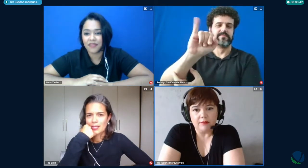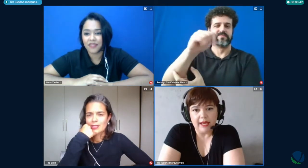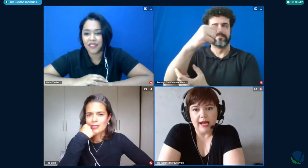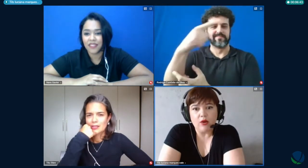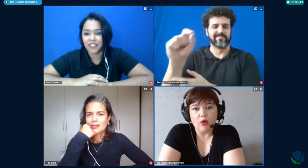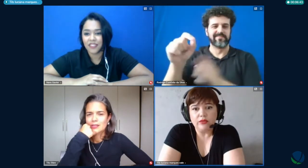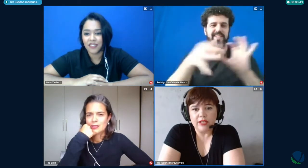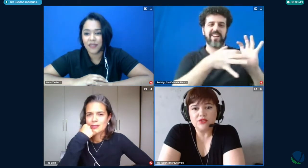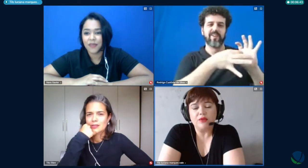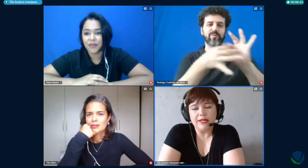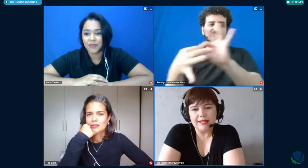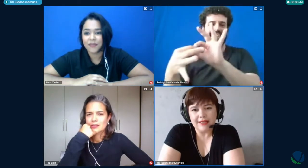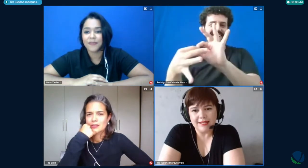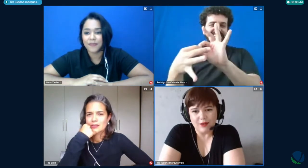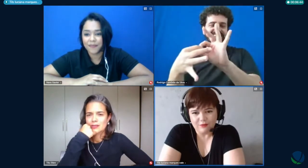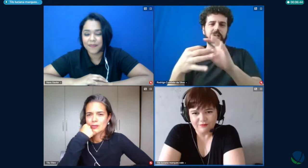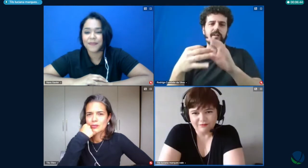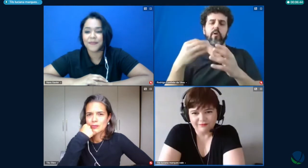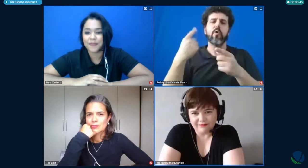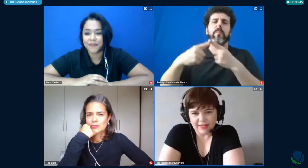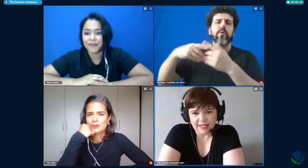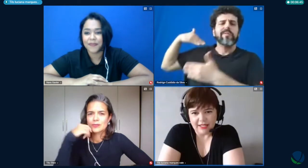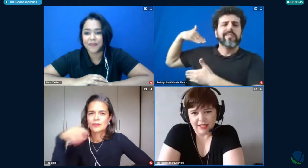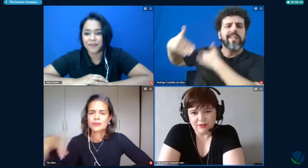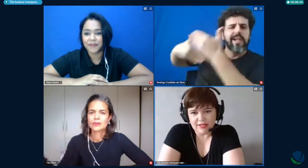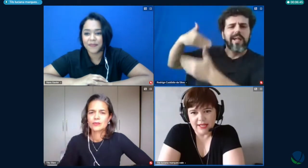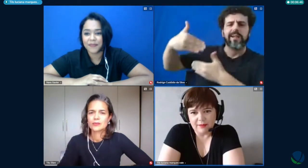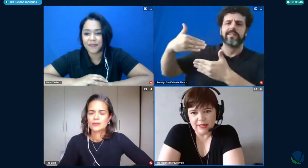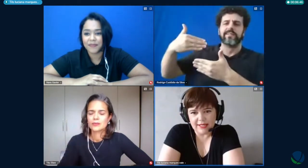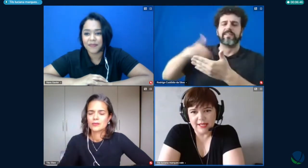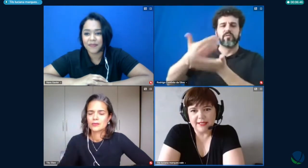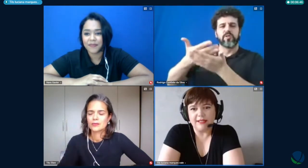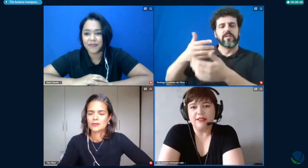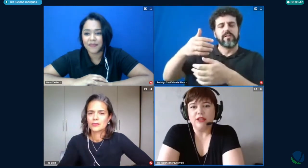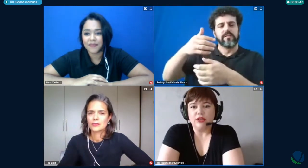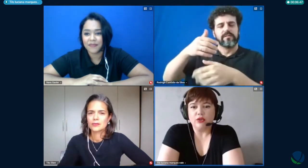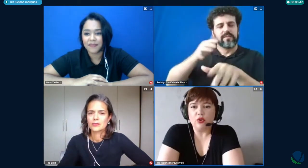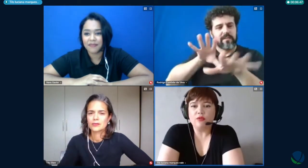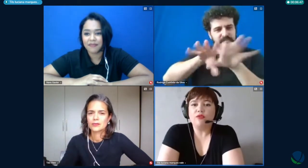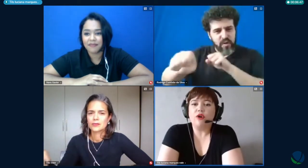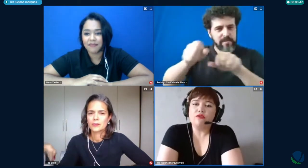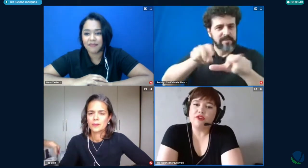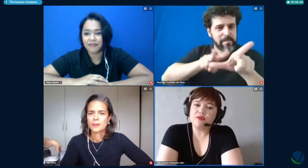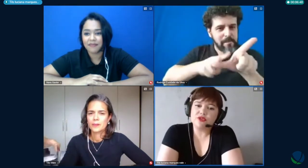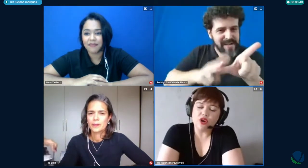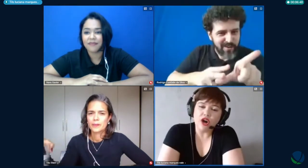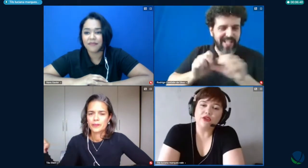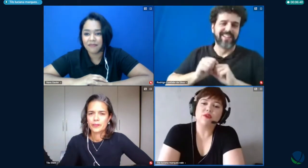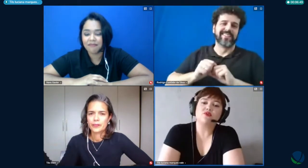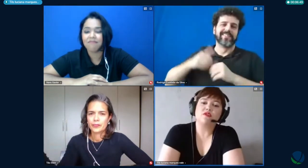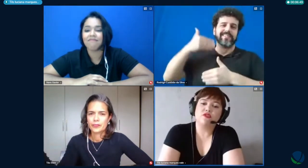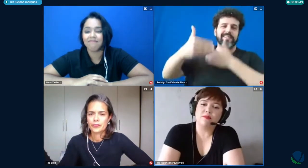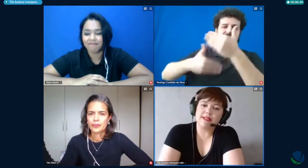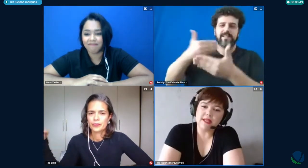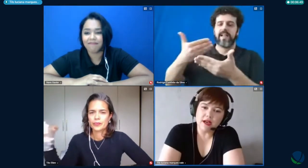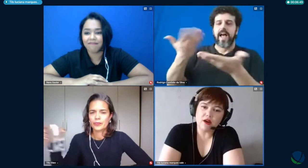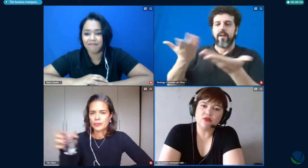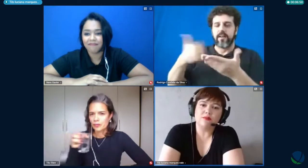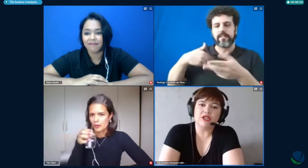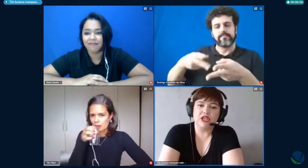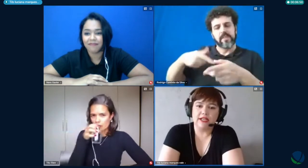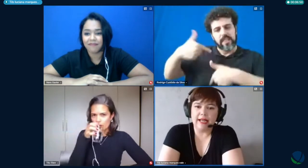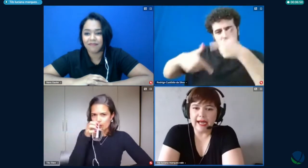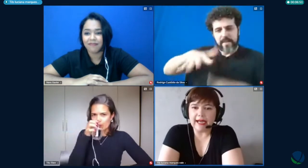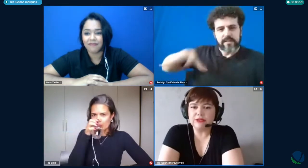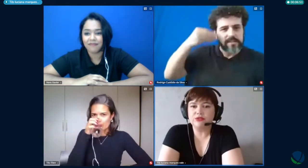E também a contextualização que você apresenta. Qual foi o histórico, a sua formação